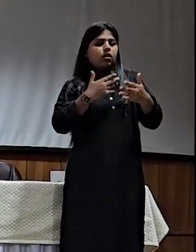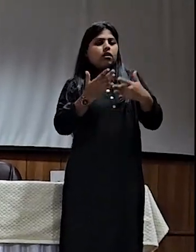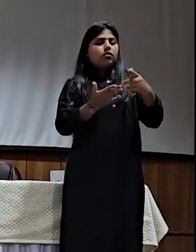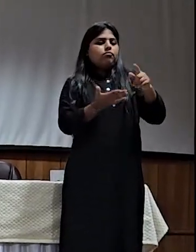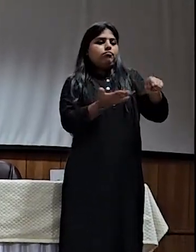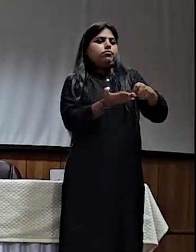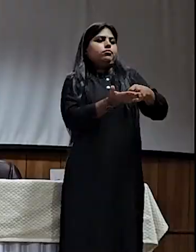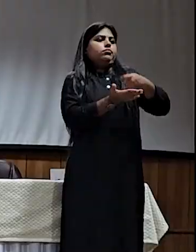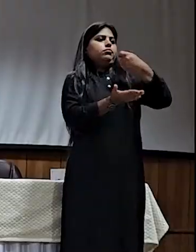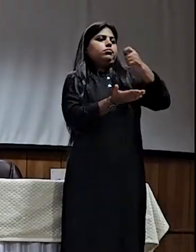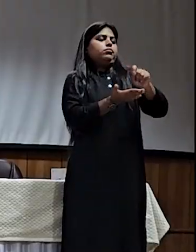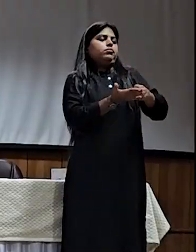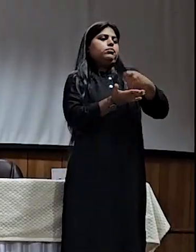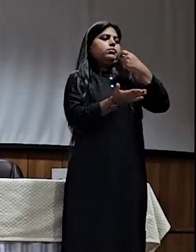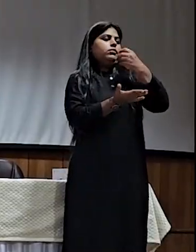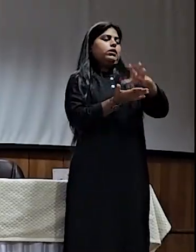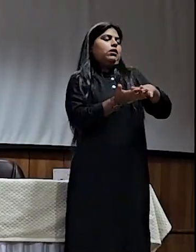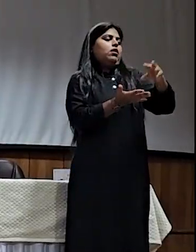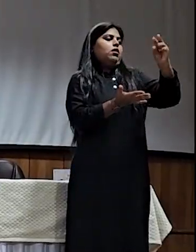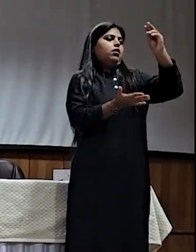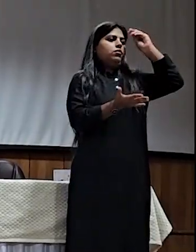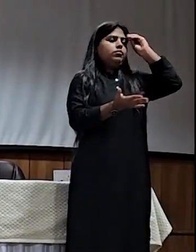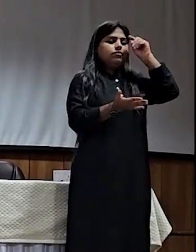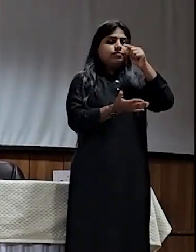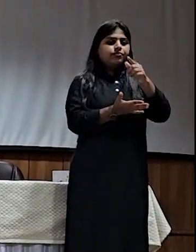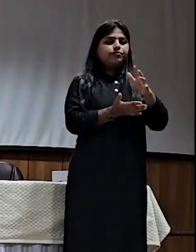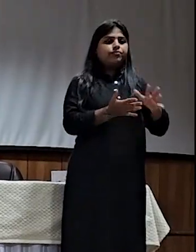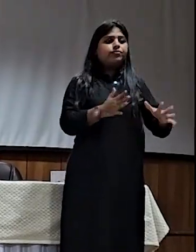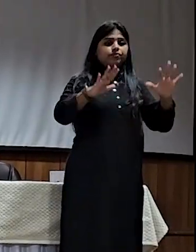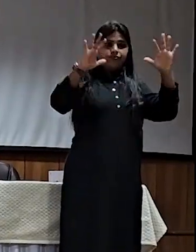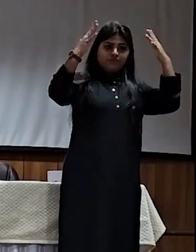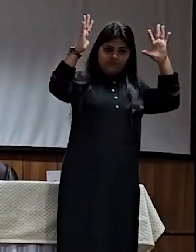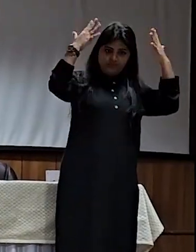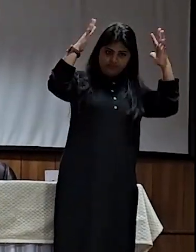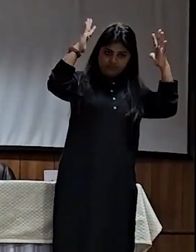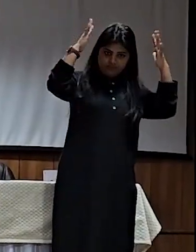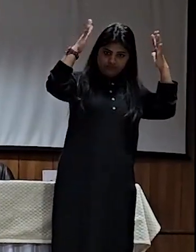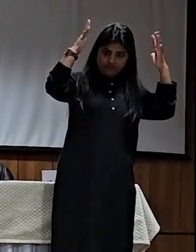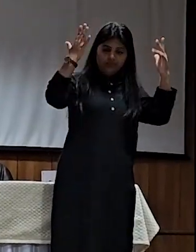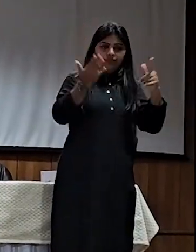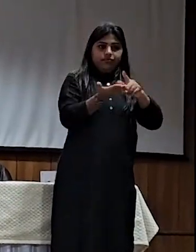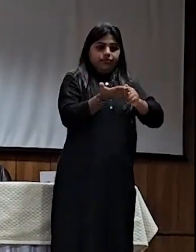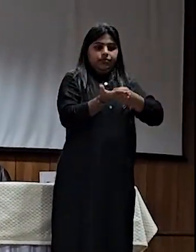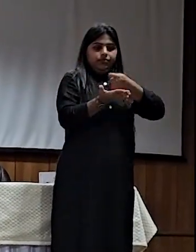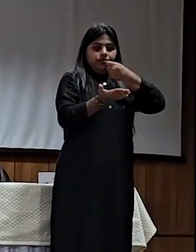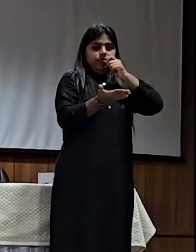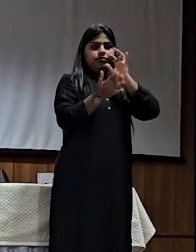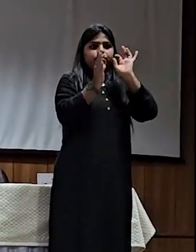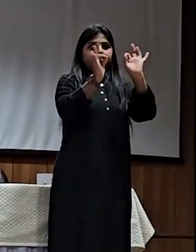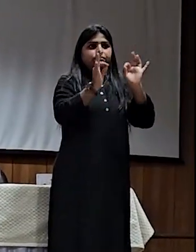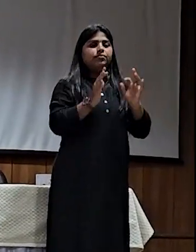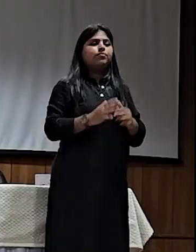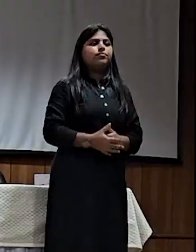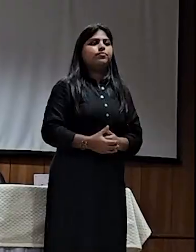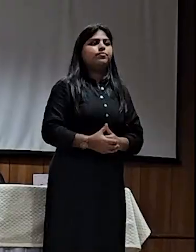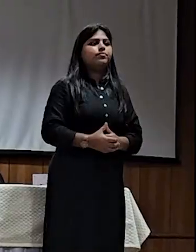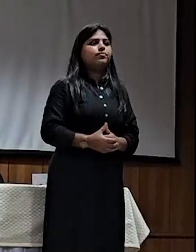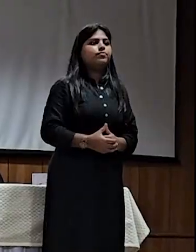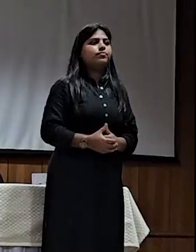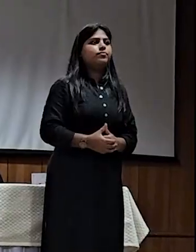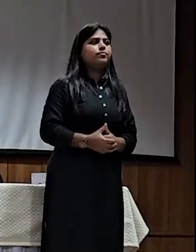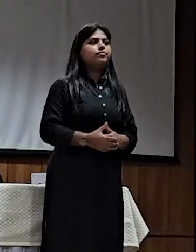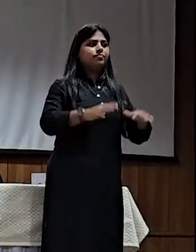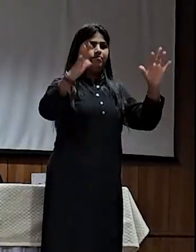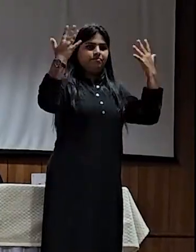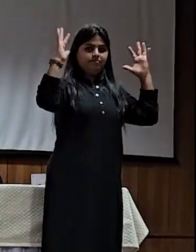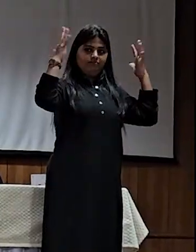सीख जाती है। शाबाश हेलन, शाबाश। मिस सुलेमान हेलन की अव्यक्त भावनाओं